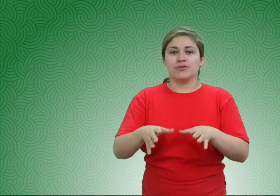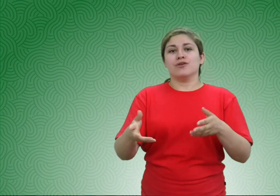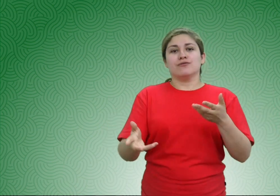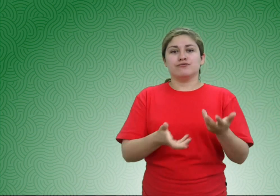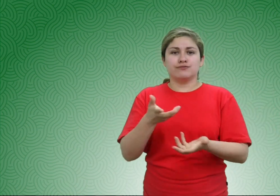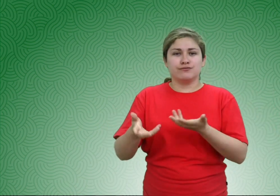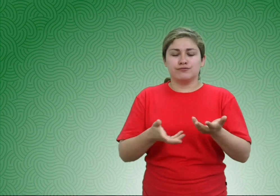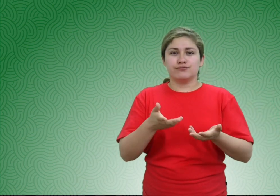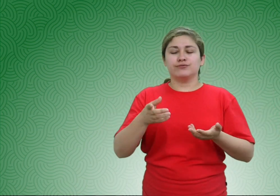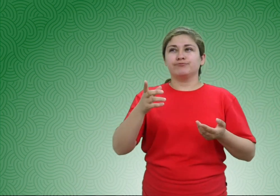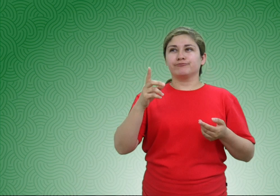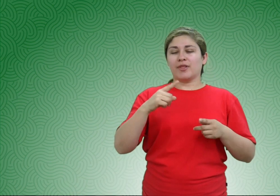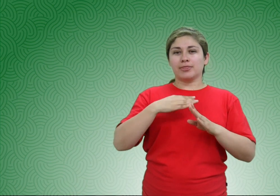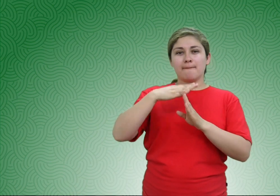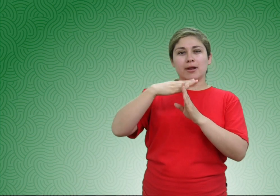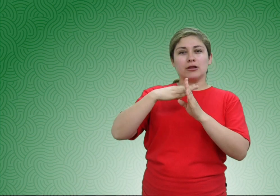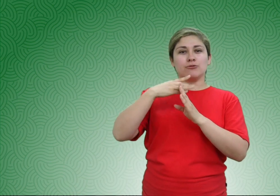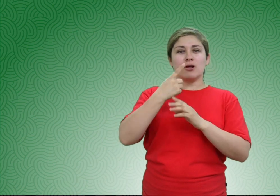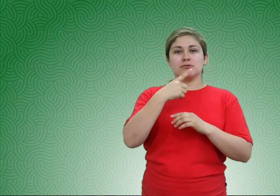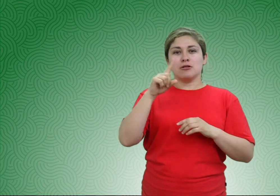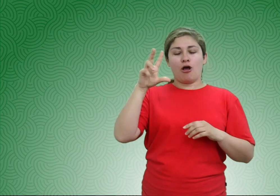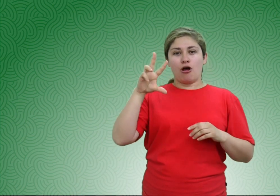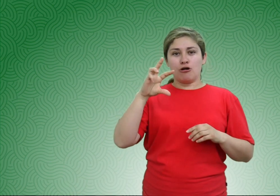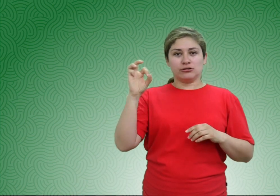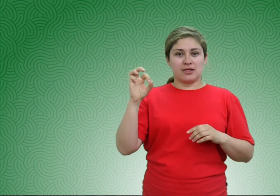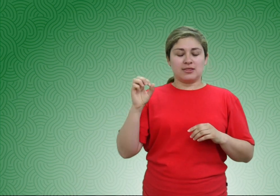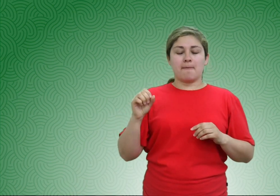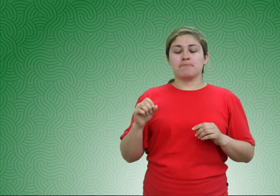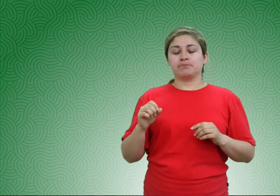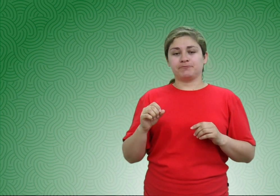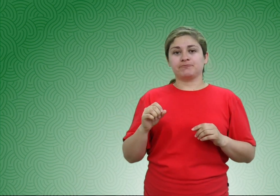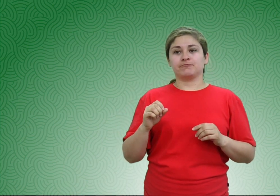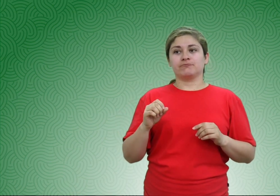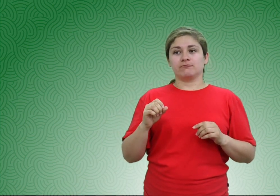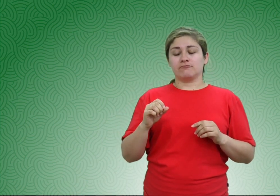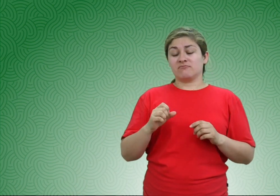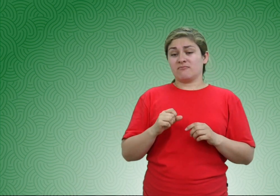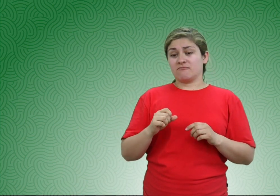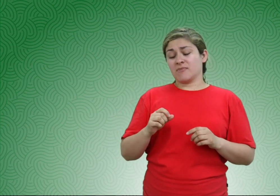horno. Dejamos cocinar a una temperatura de unos 300 grados